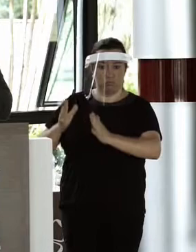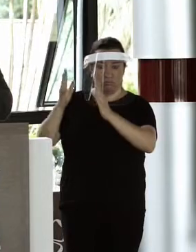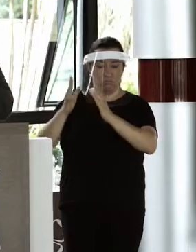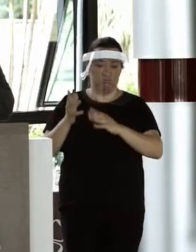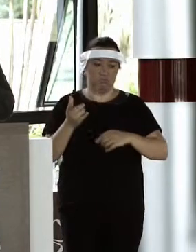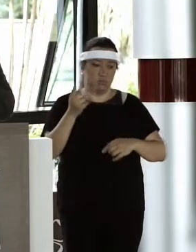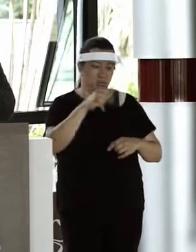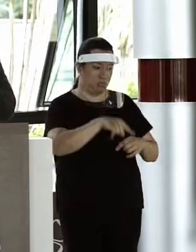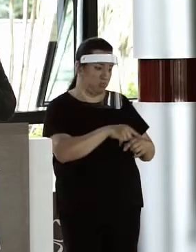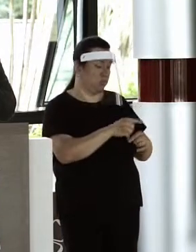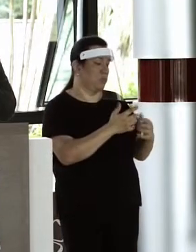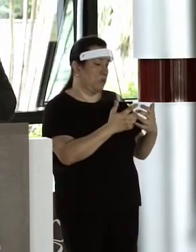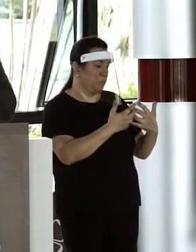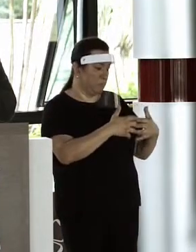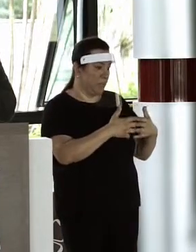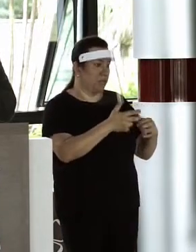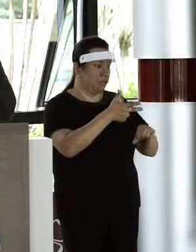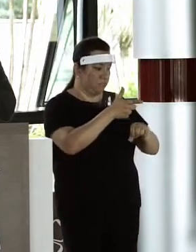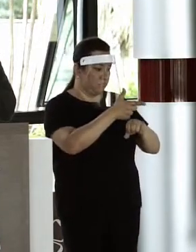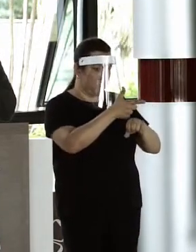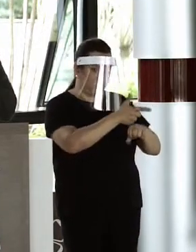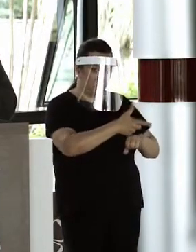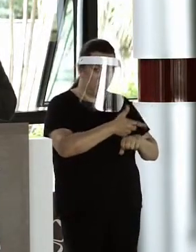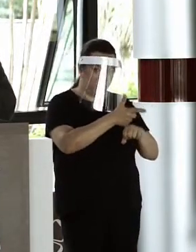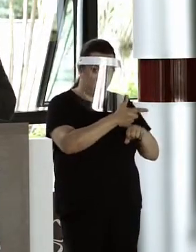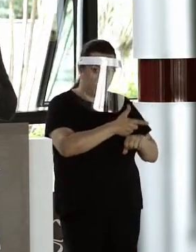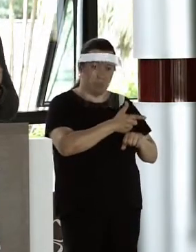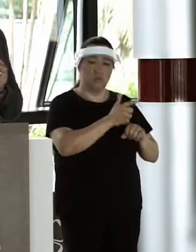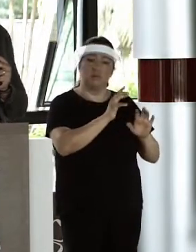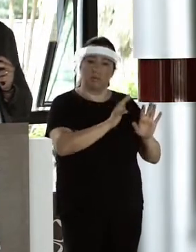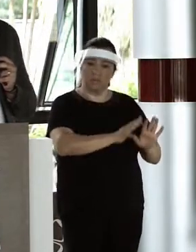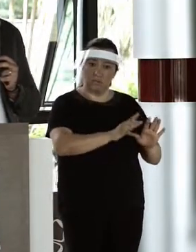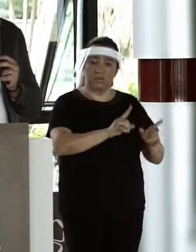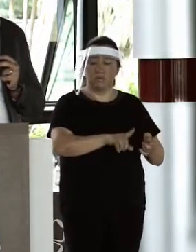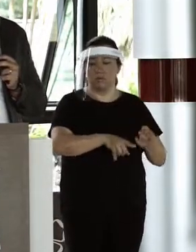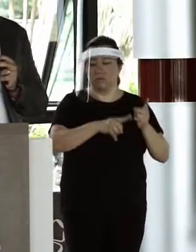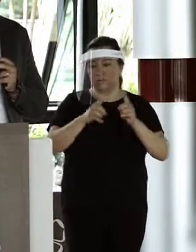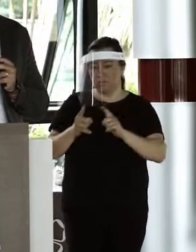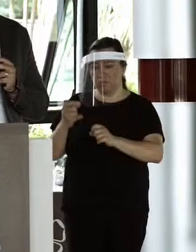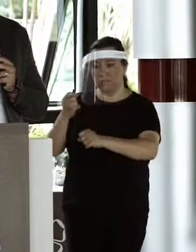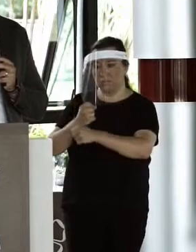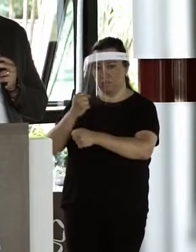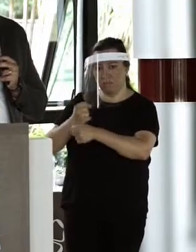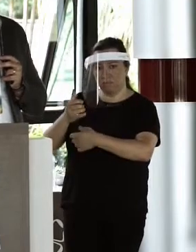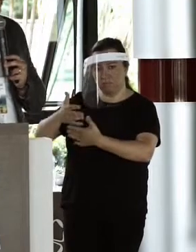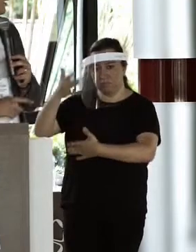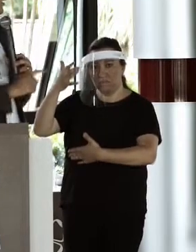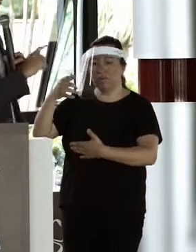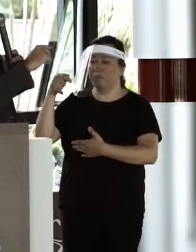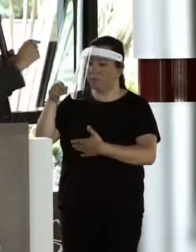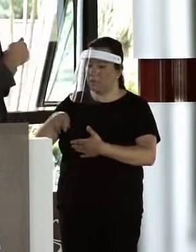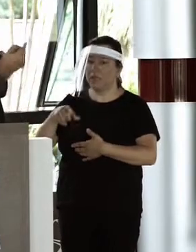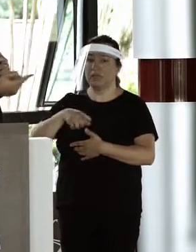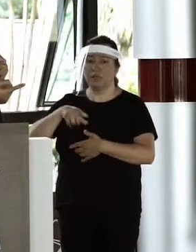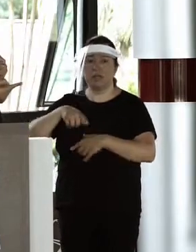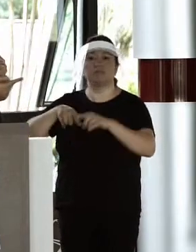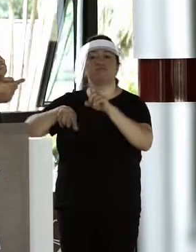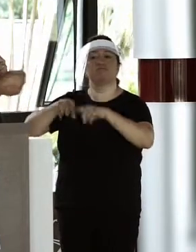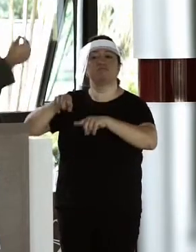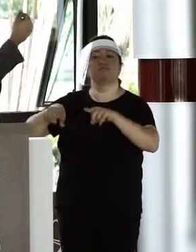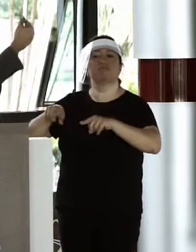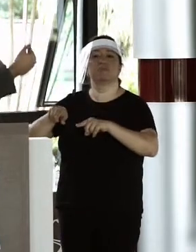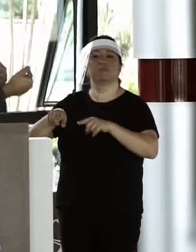não tomarmos cuidado com essas variáveis, nós não teremos termogramas adequados. E quais seriam